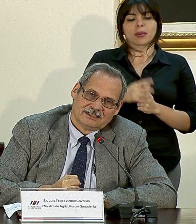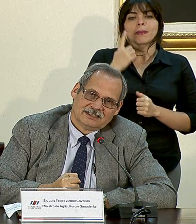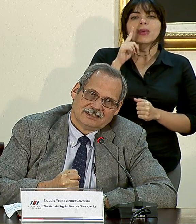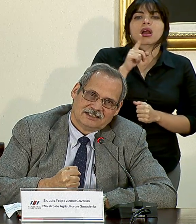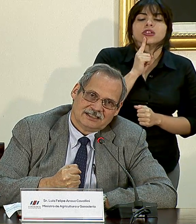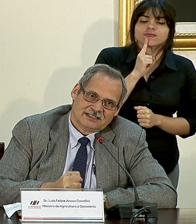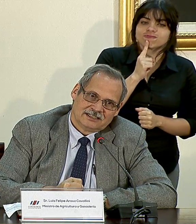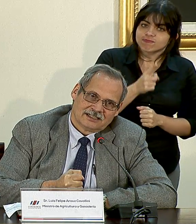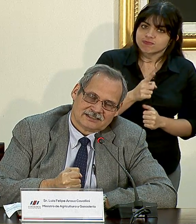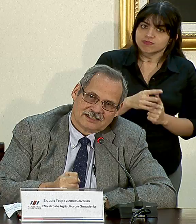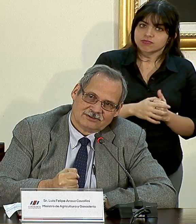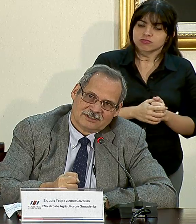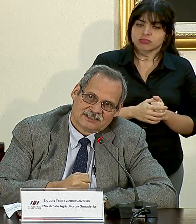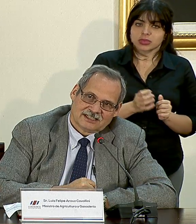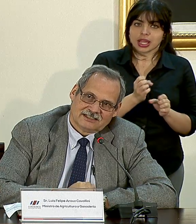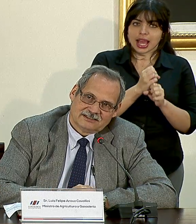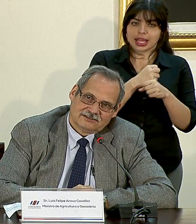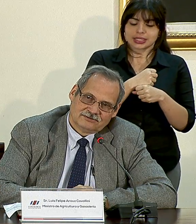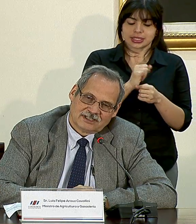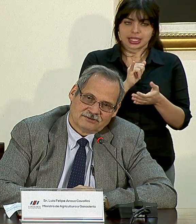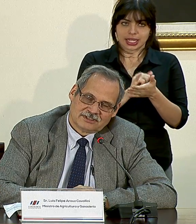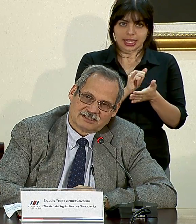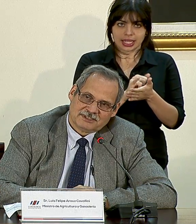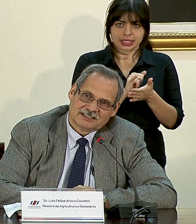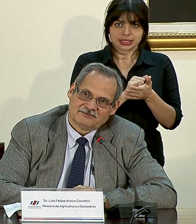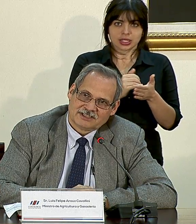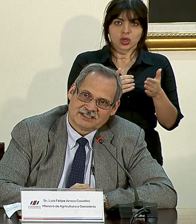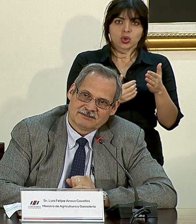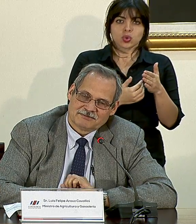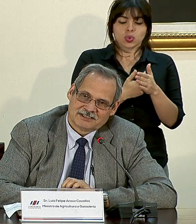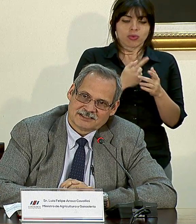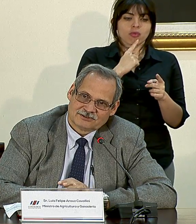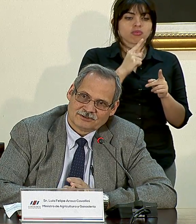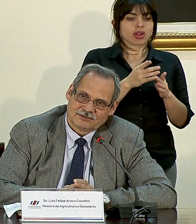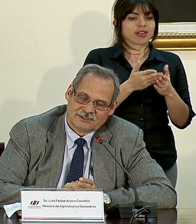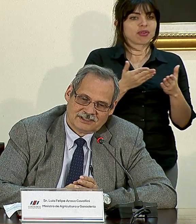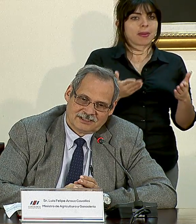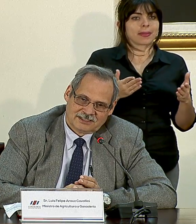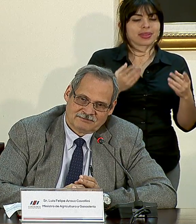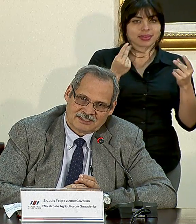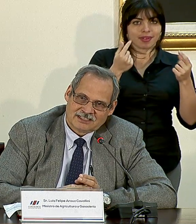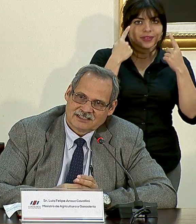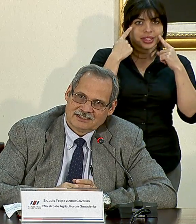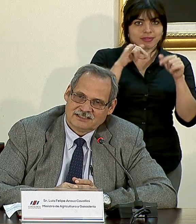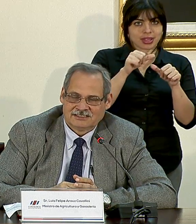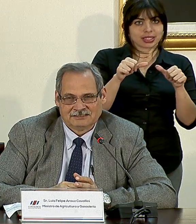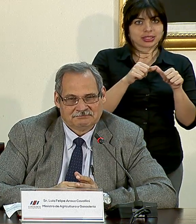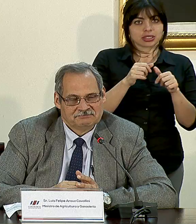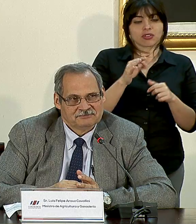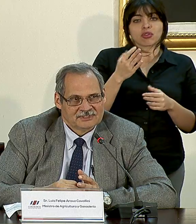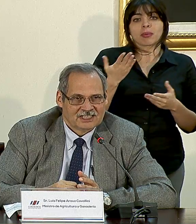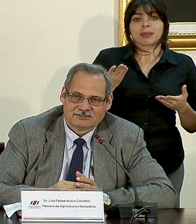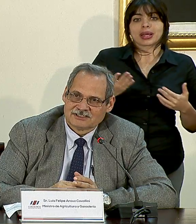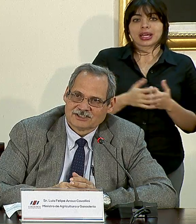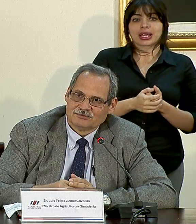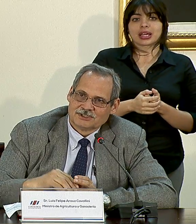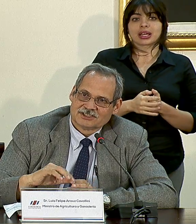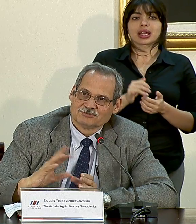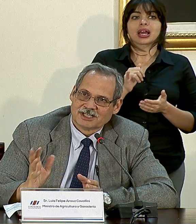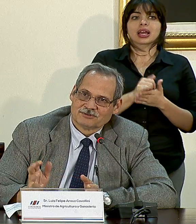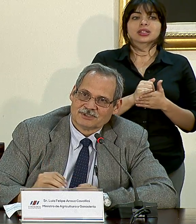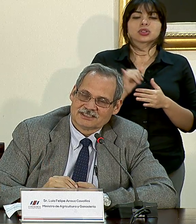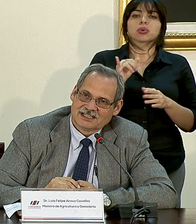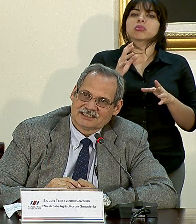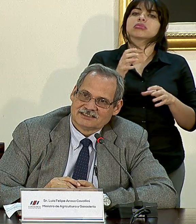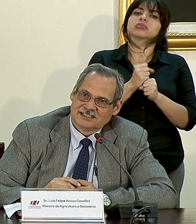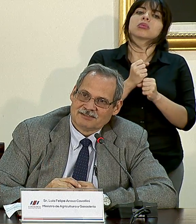realmente ir haciendo esa una herramienta efectiva para el sector. De manera que esto es así como en